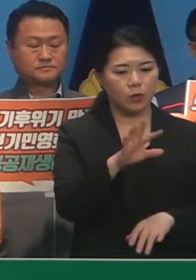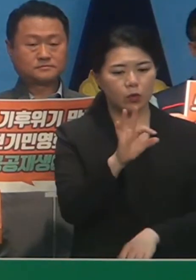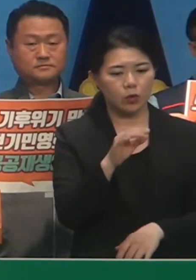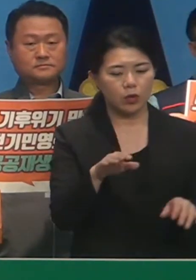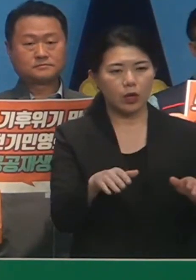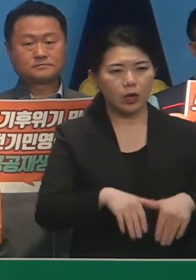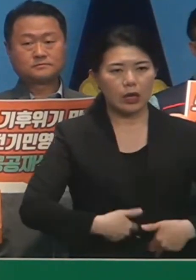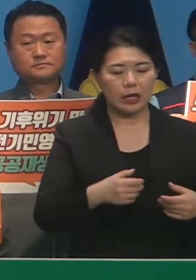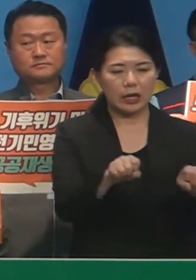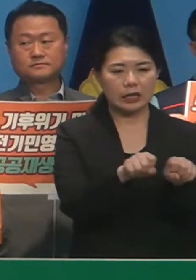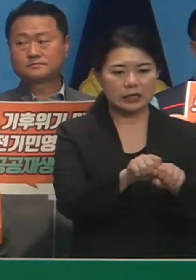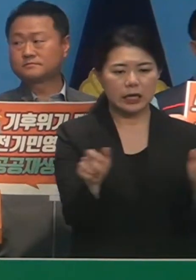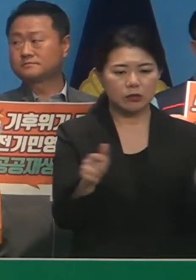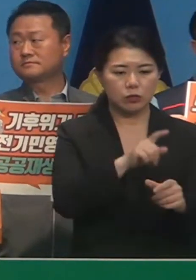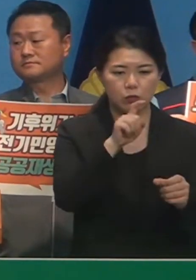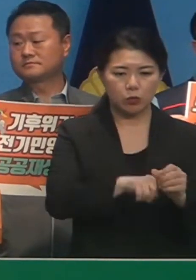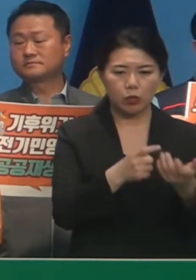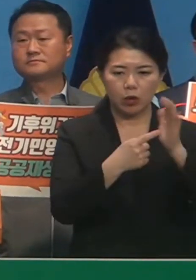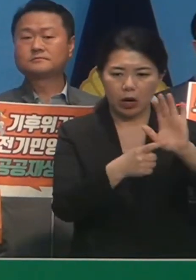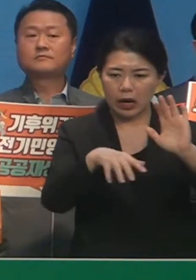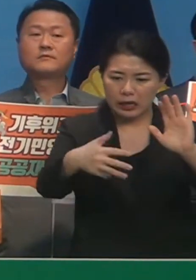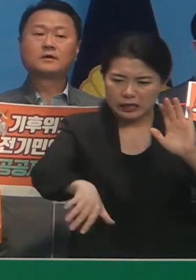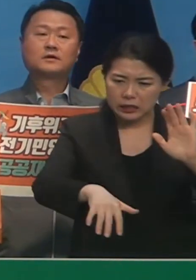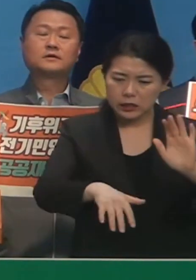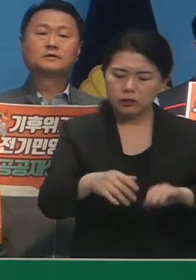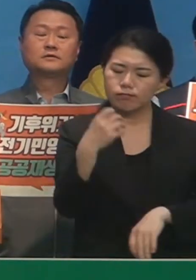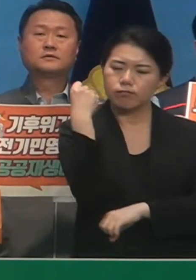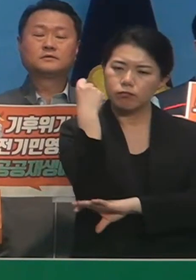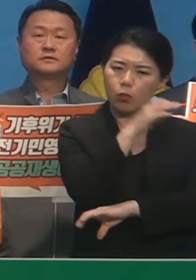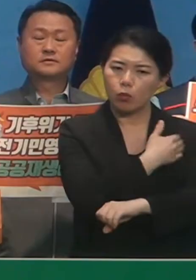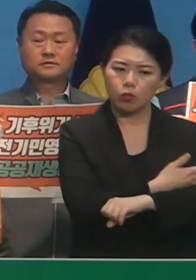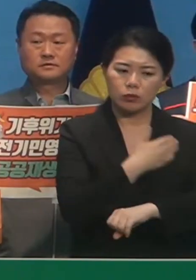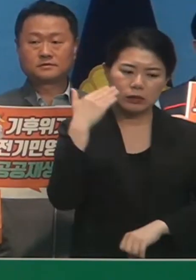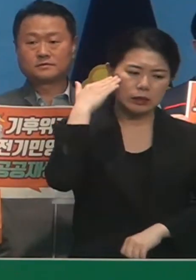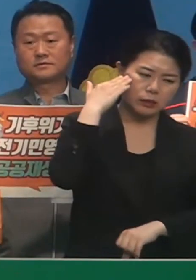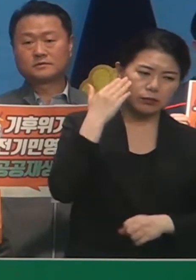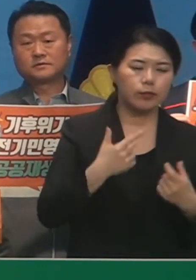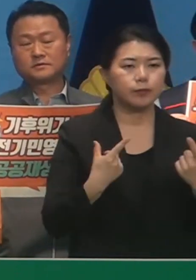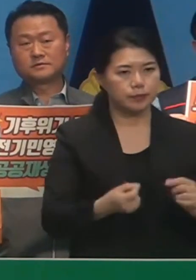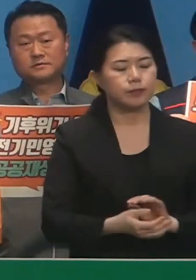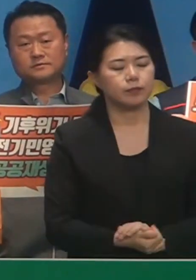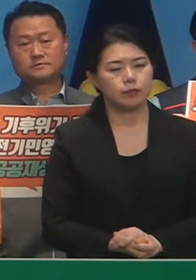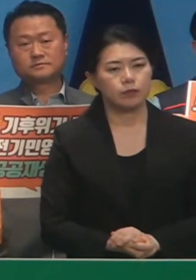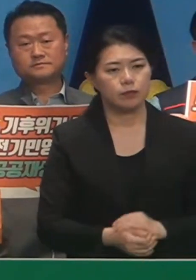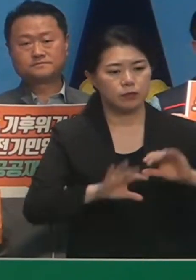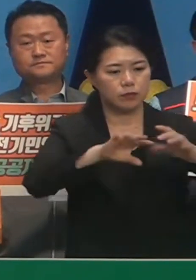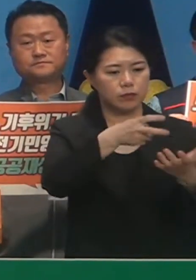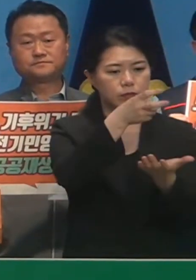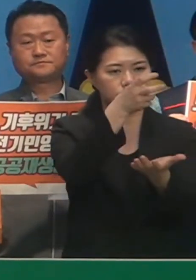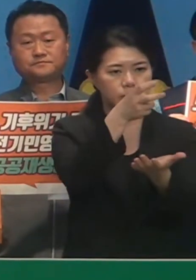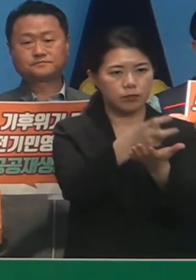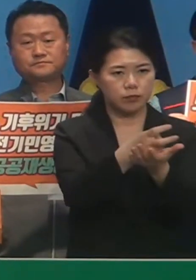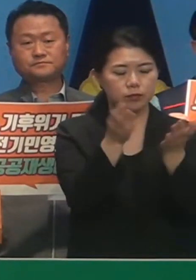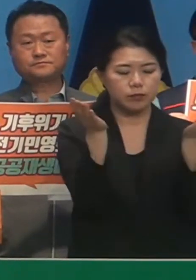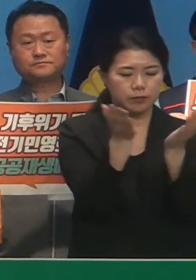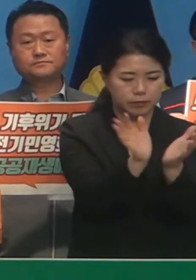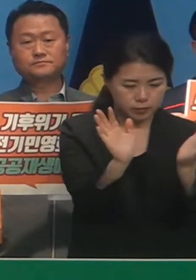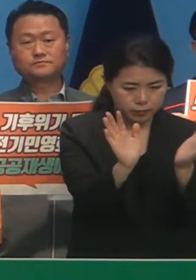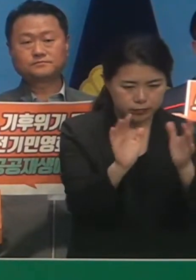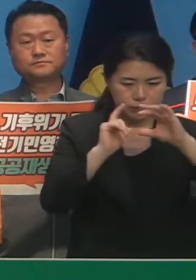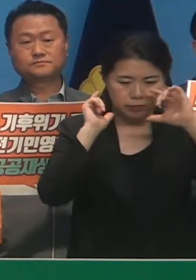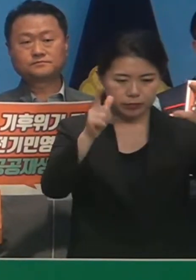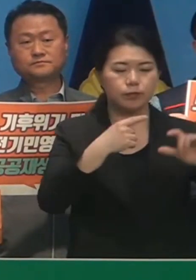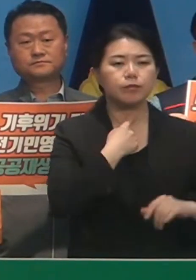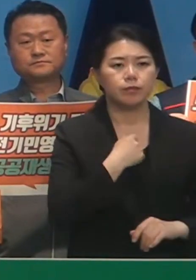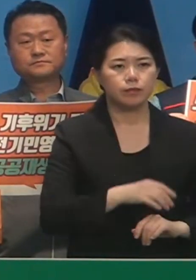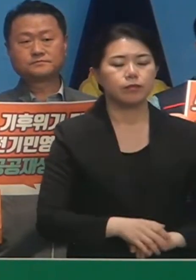온실가스 감축 목표도 제시하지 않은 것은 기본권을 침해한다고 판단하고 헌법 불합치 결정을 내린 바